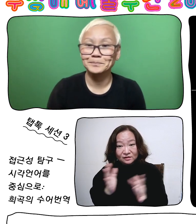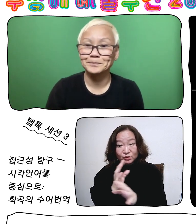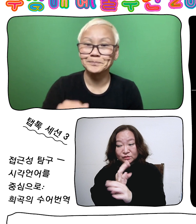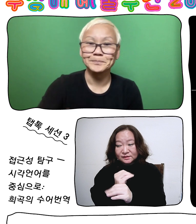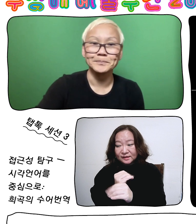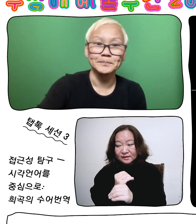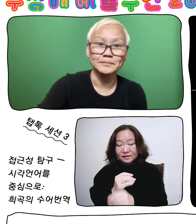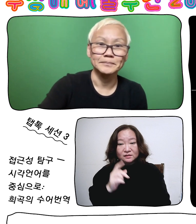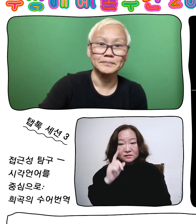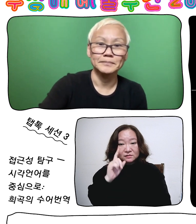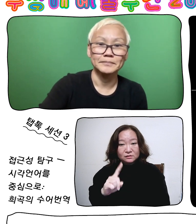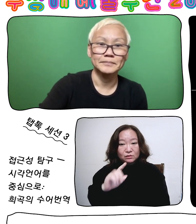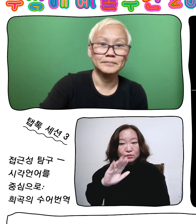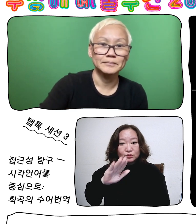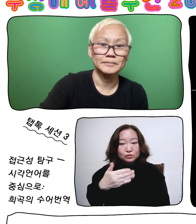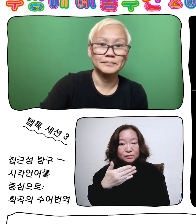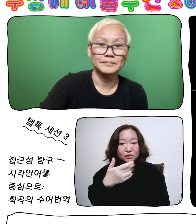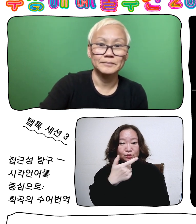1965년입니다.